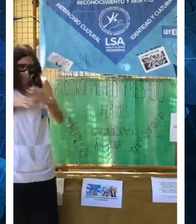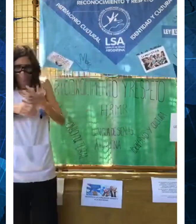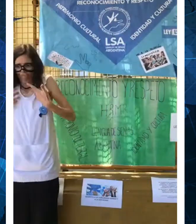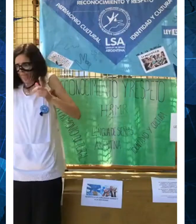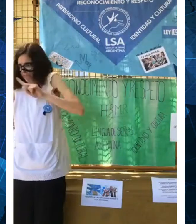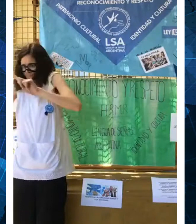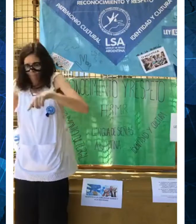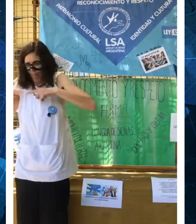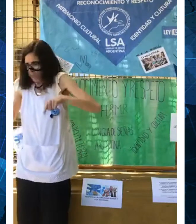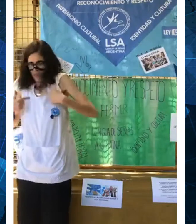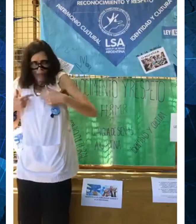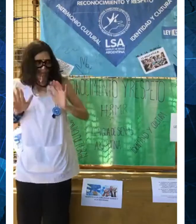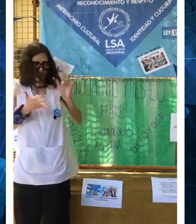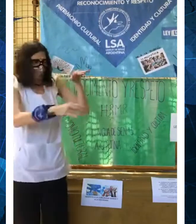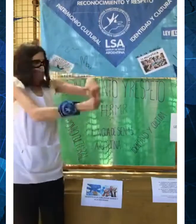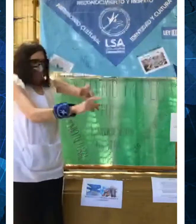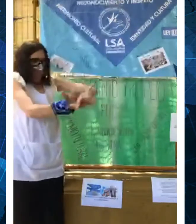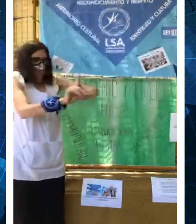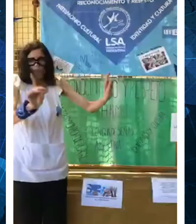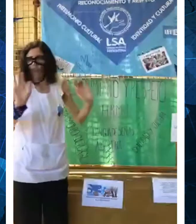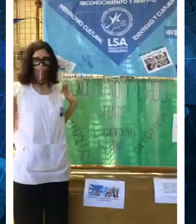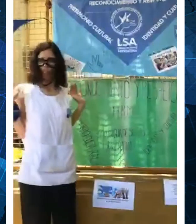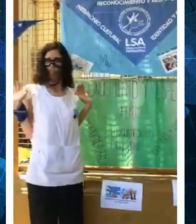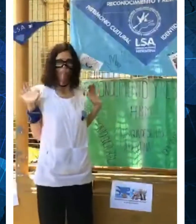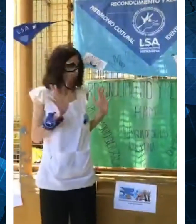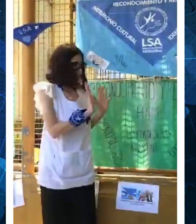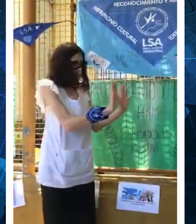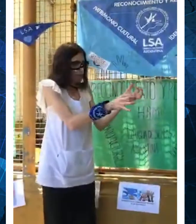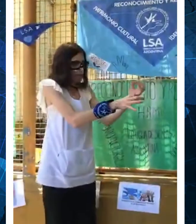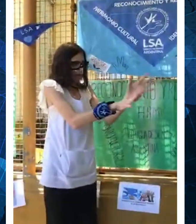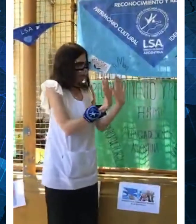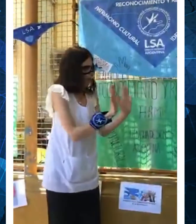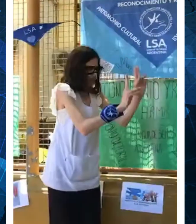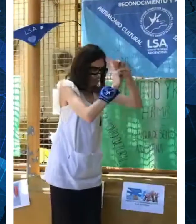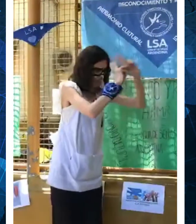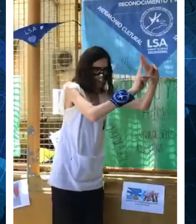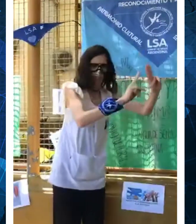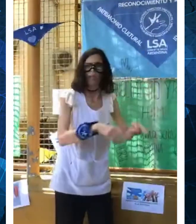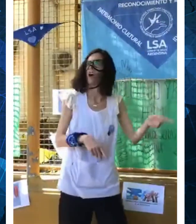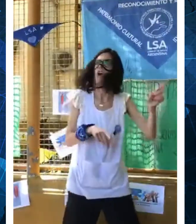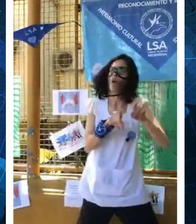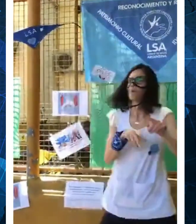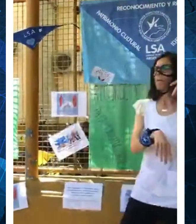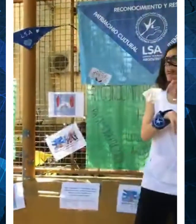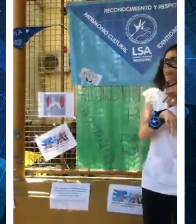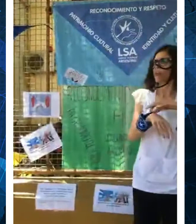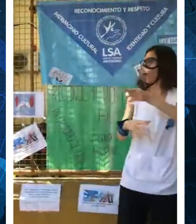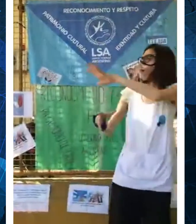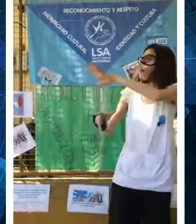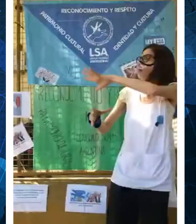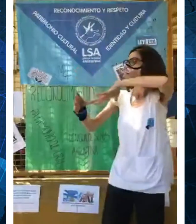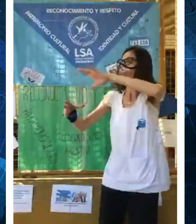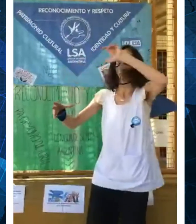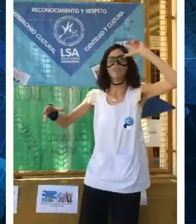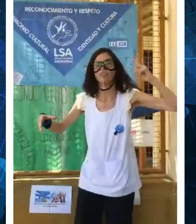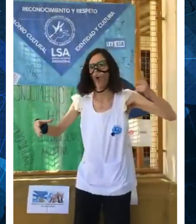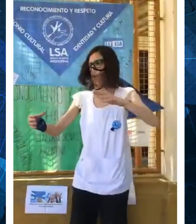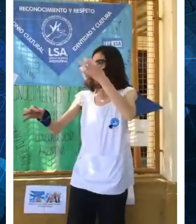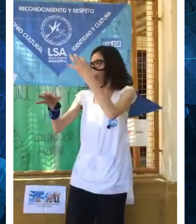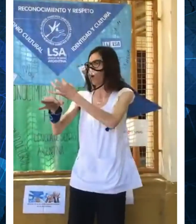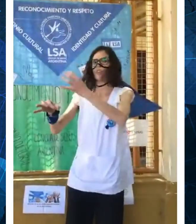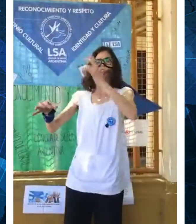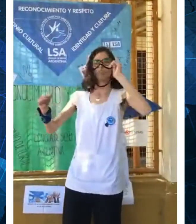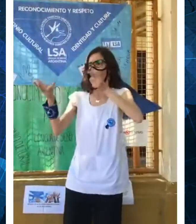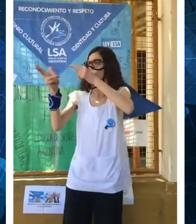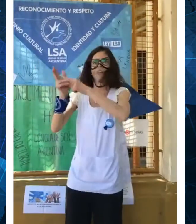en cuestiones de salud, de cirugía, yo no puedo meterme, no es mi ámbito. Eso se lo dejo a los profesionales que se encargan de esto, hay que